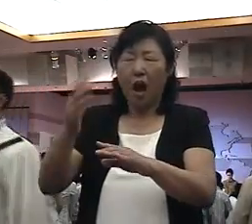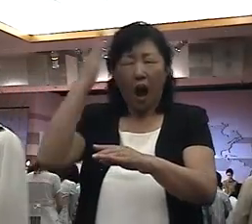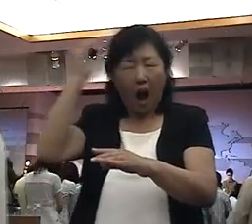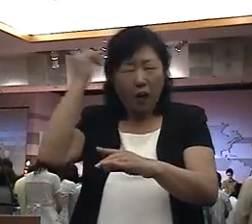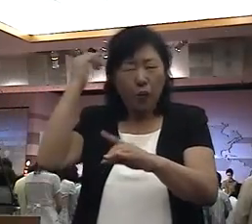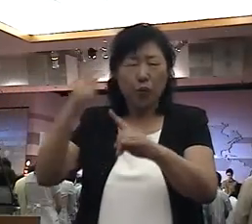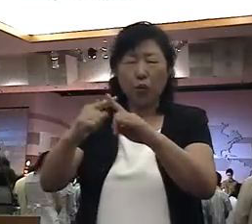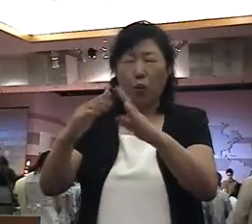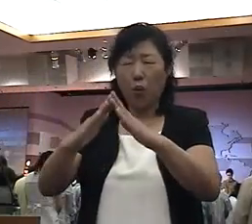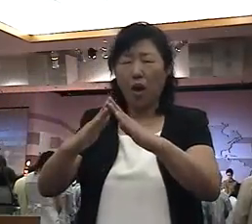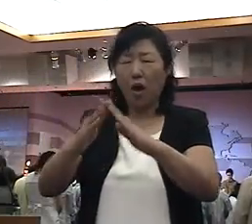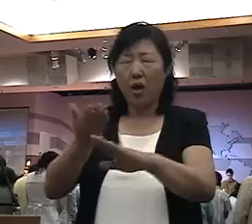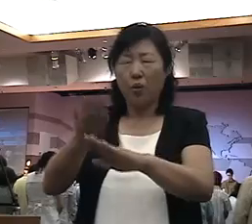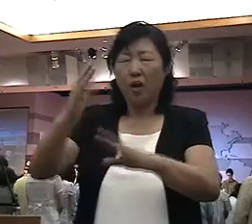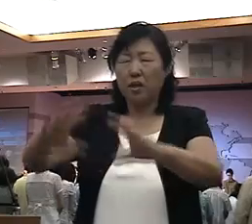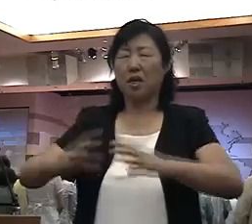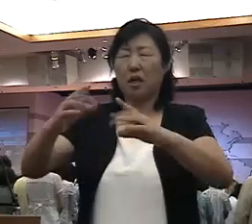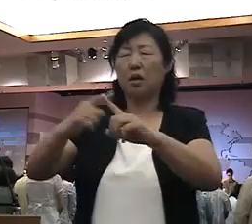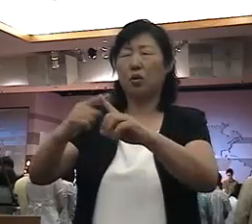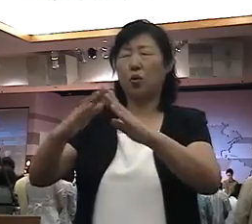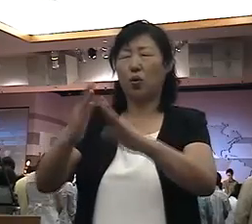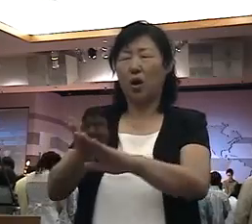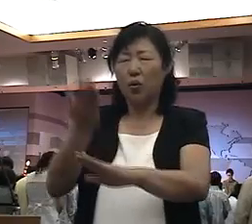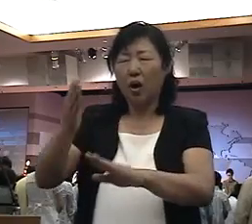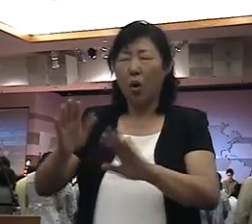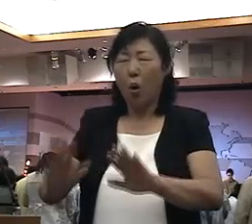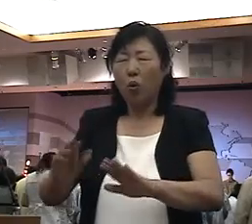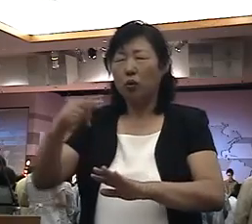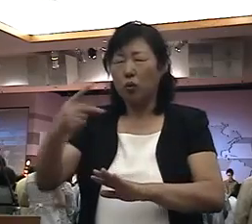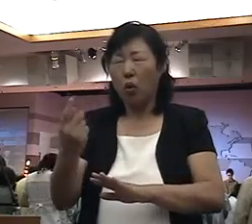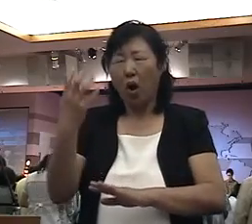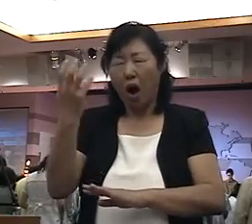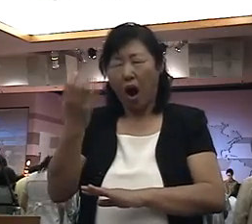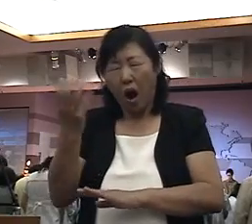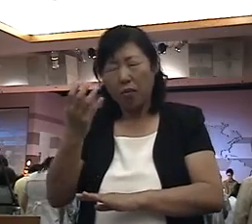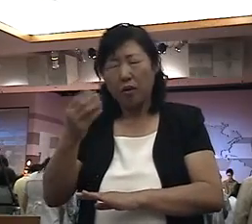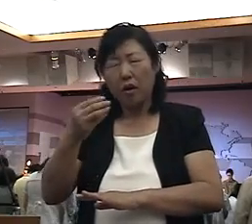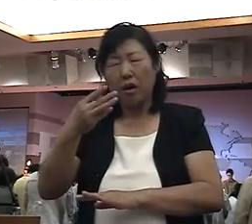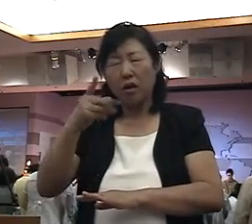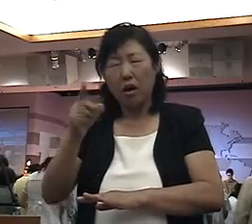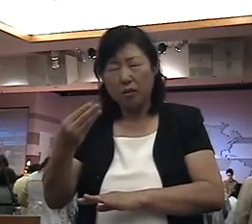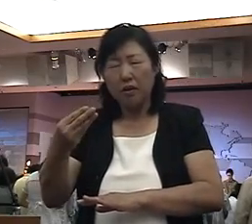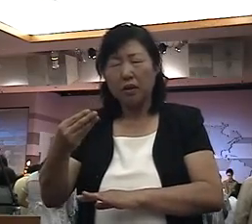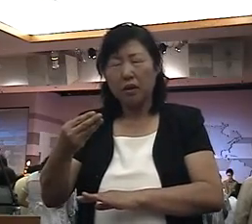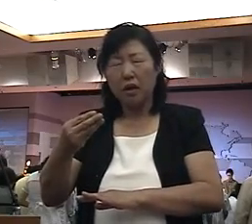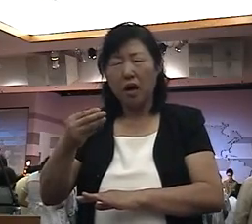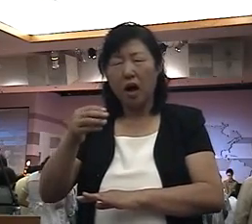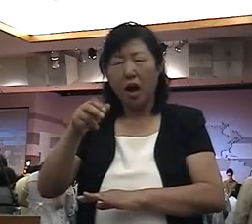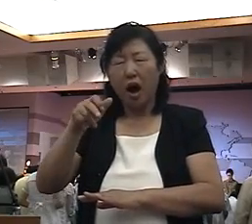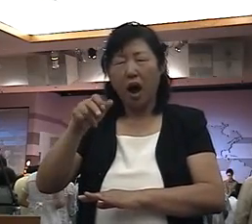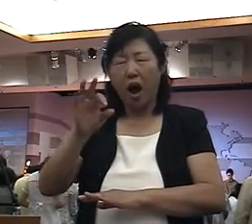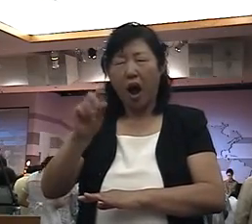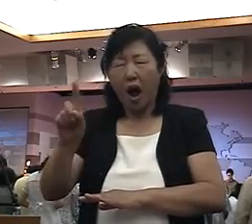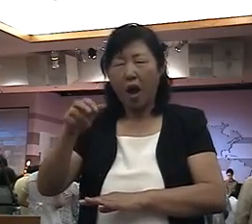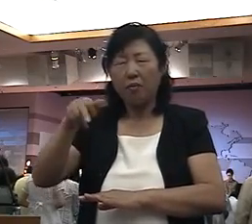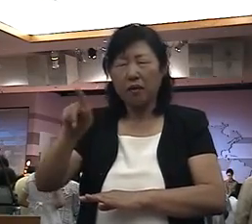위해 오늘도 아픔 가운데 있는 아프간의 인질 형제 자매들 위해